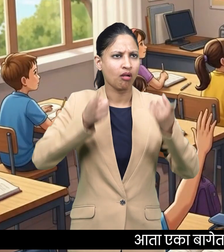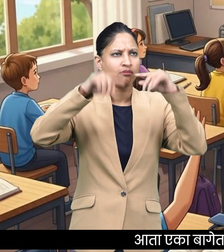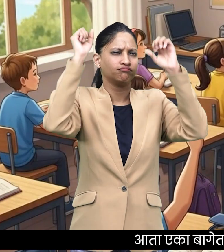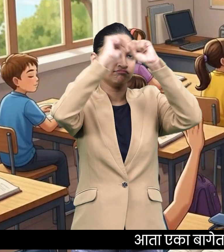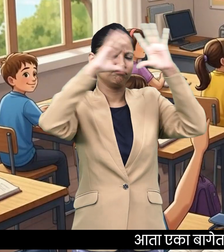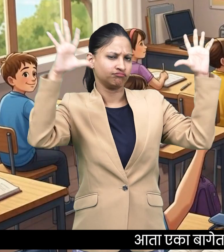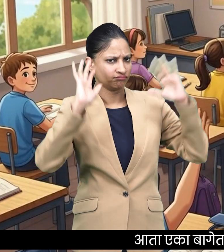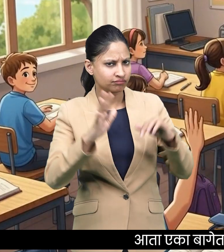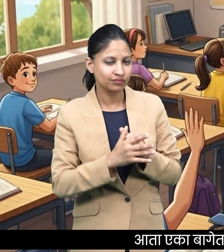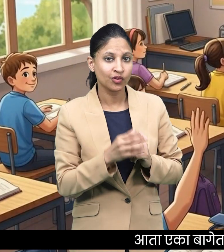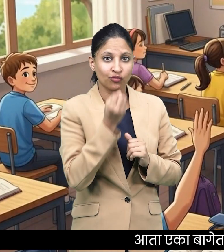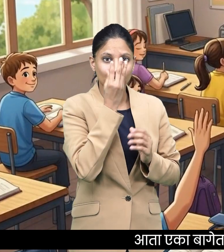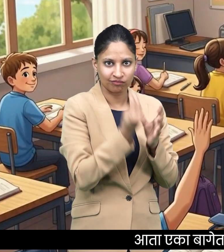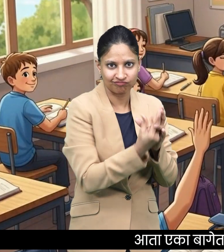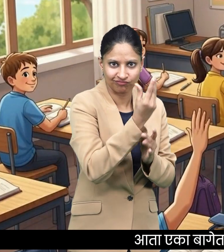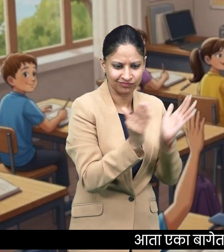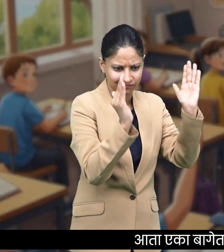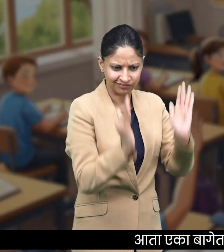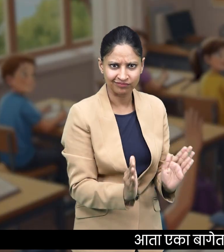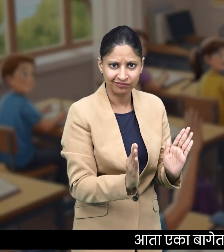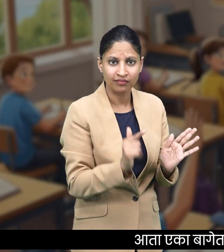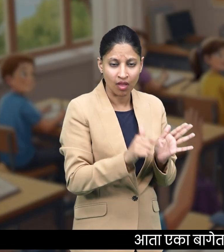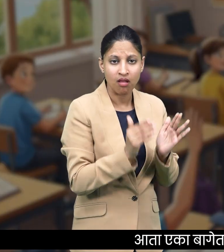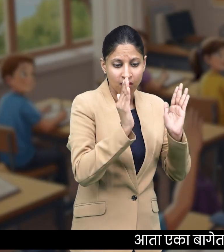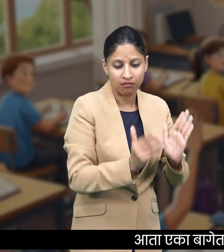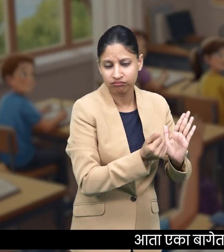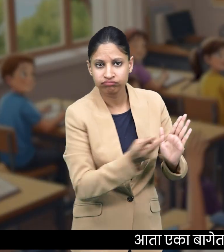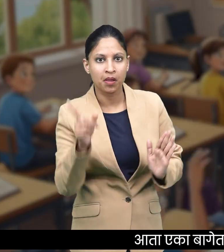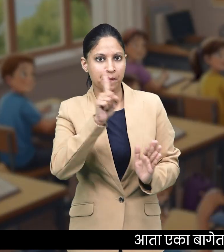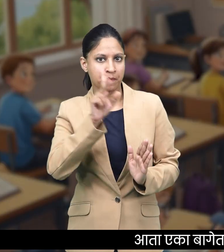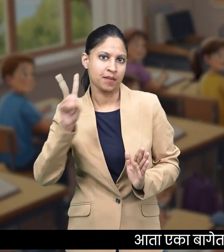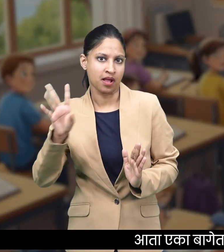आता एका बागेत 12 फुलांच्या कुंड्यांची कल्पना करा.